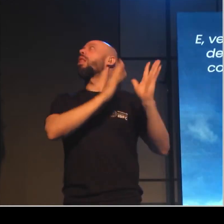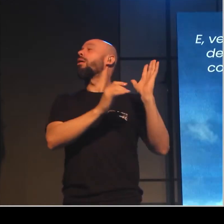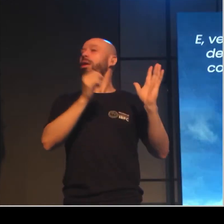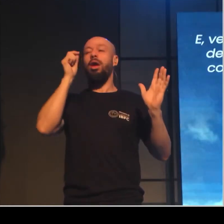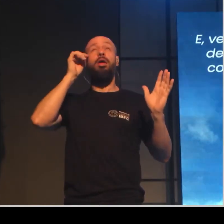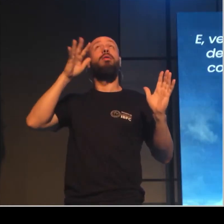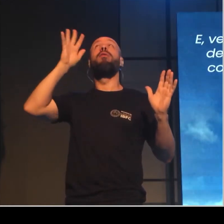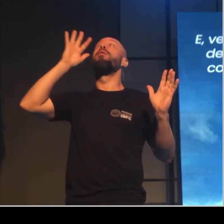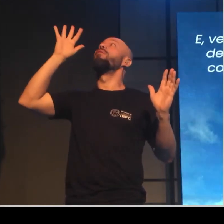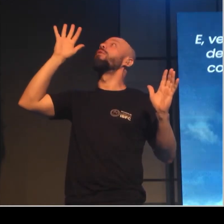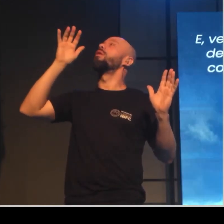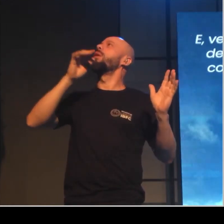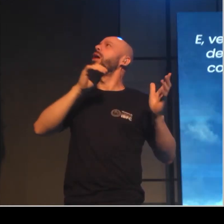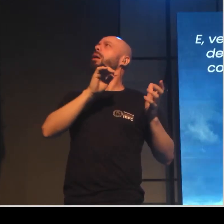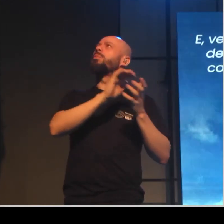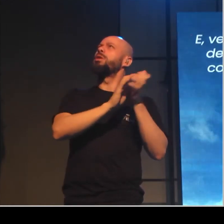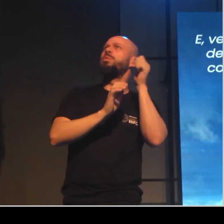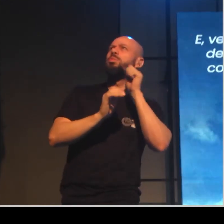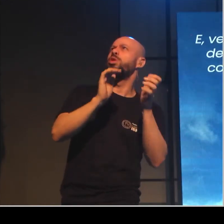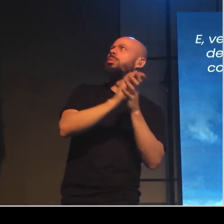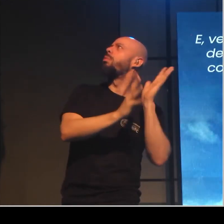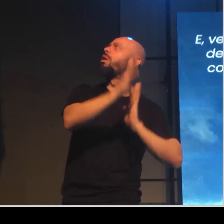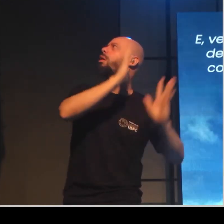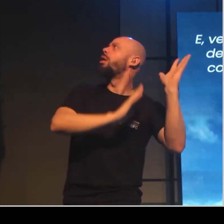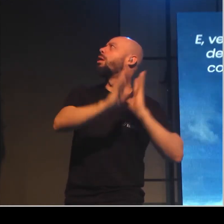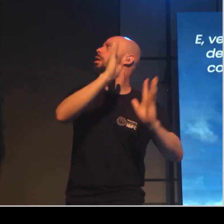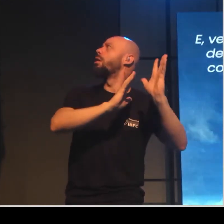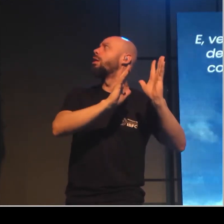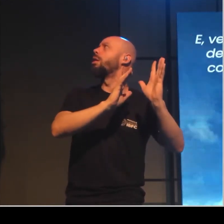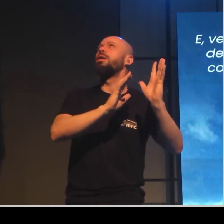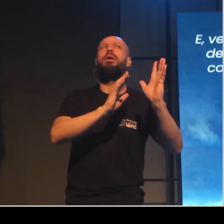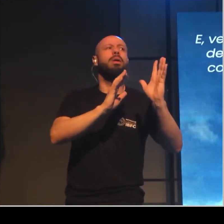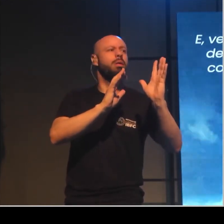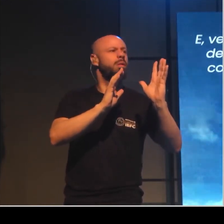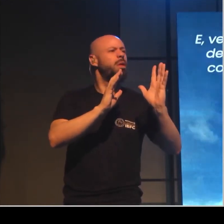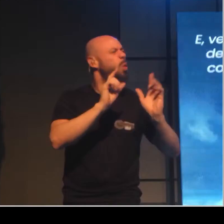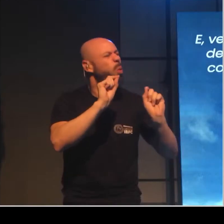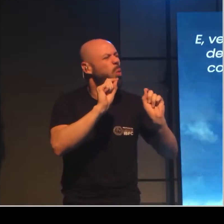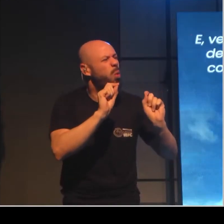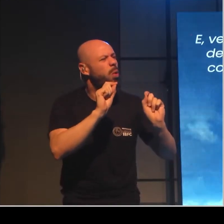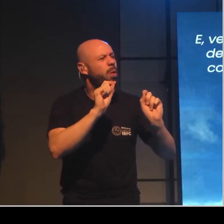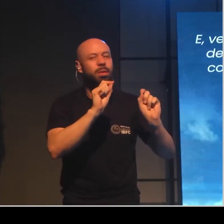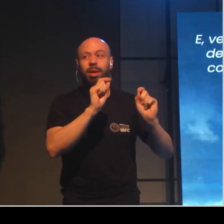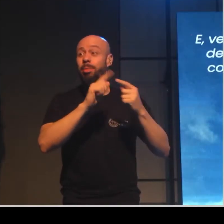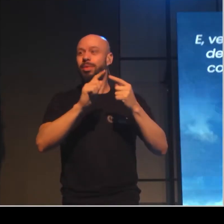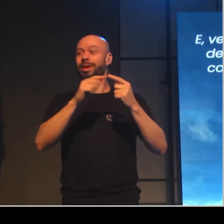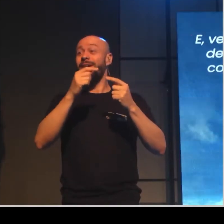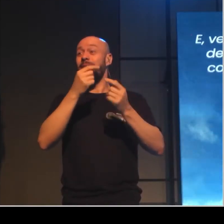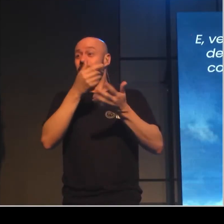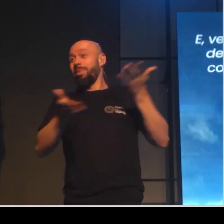estou vendo uma coisa. E ela vem e fala um monte de coisa e eu não consegui entender o fio da meada.